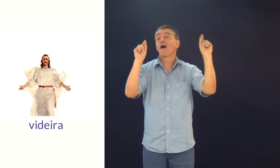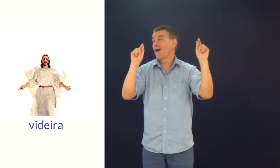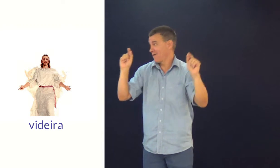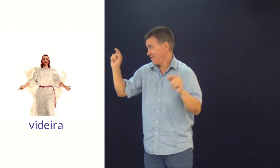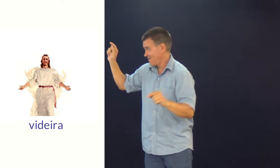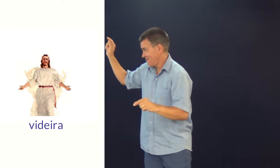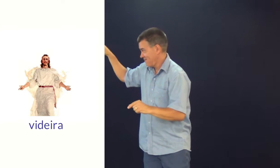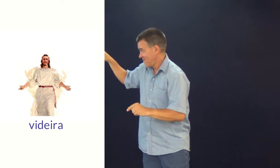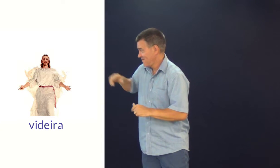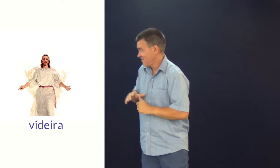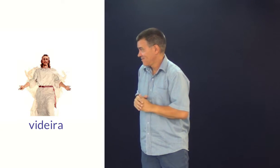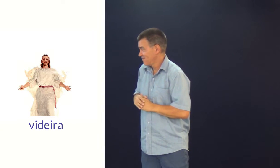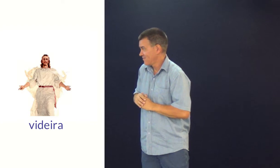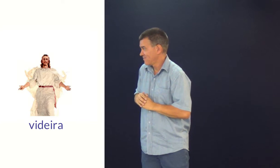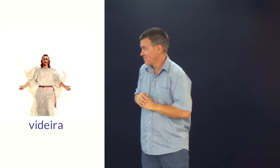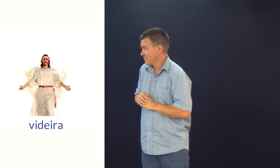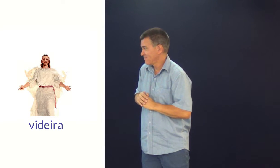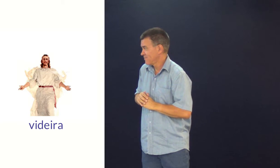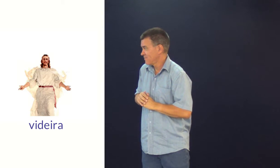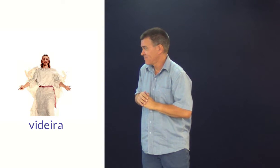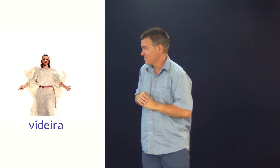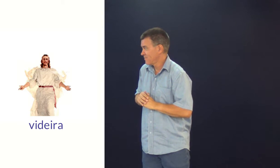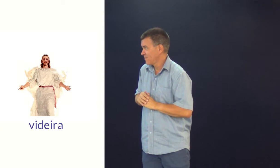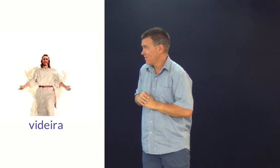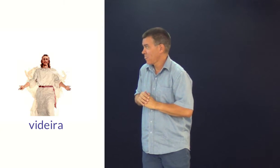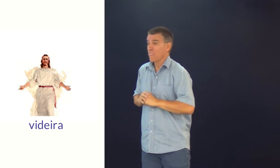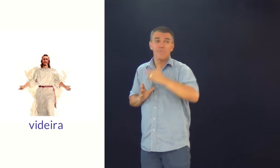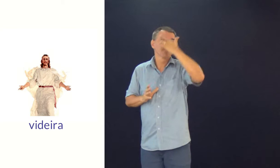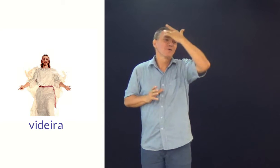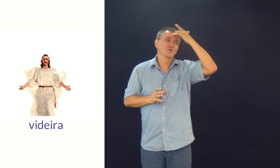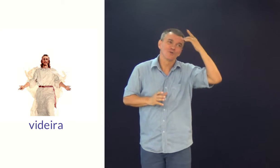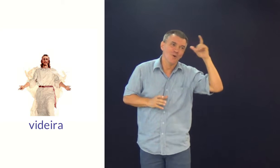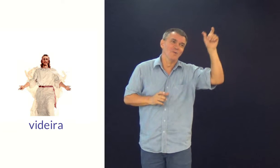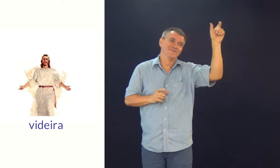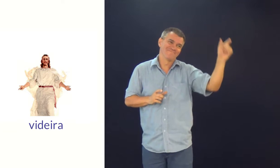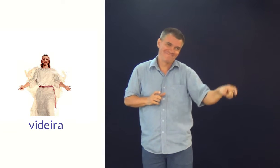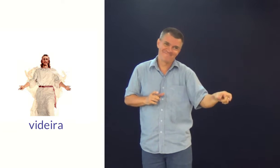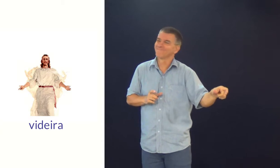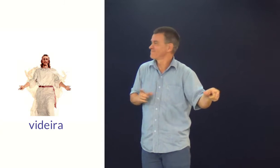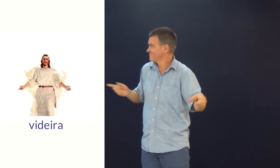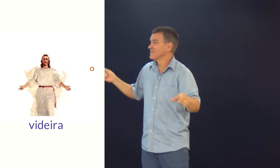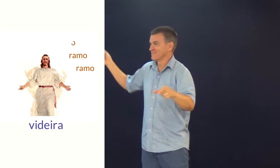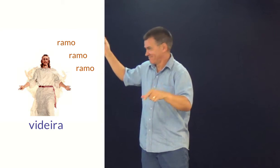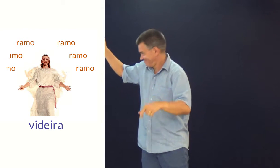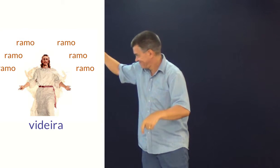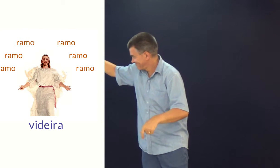e olha só os ramos são pessoal as